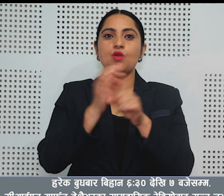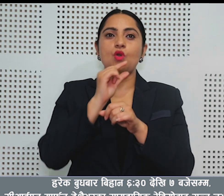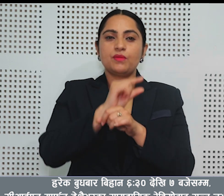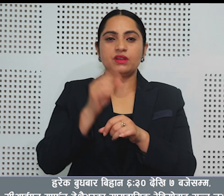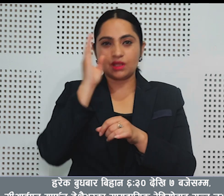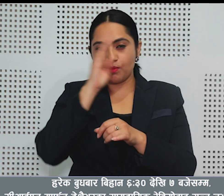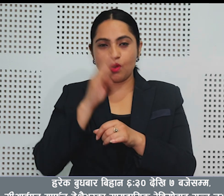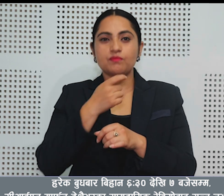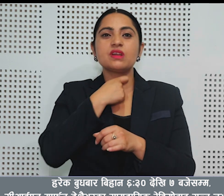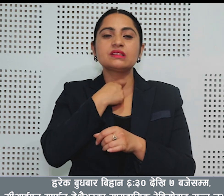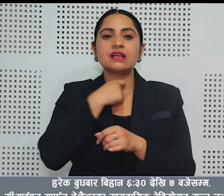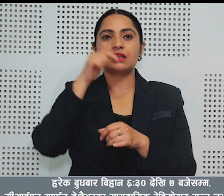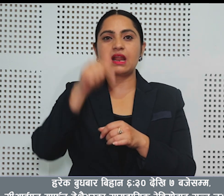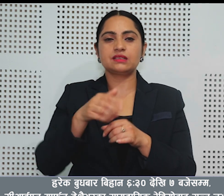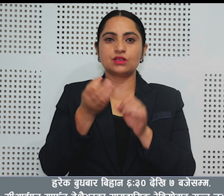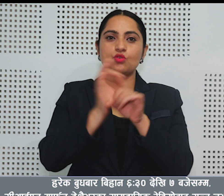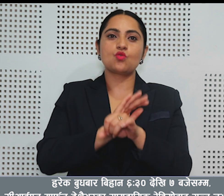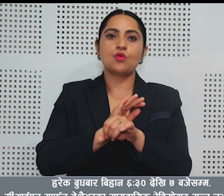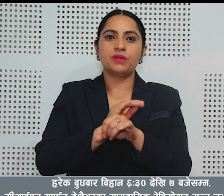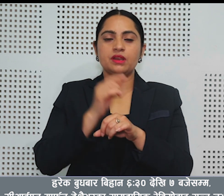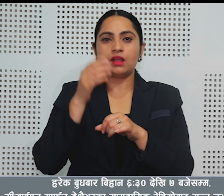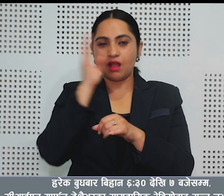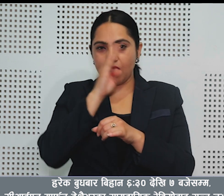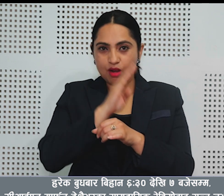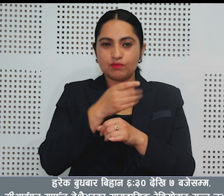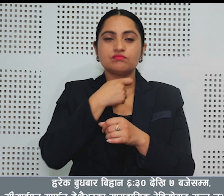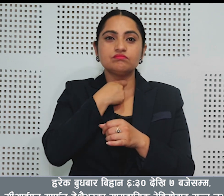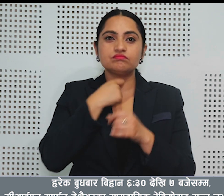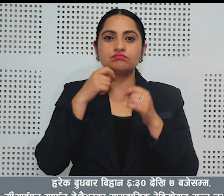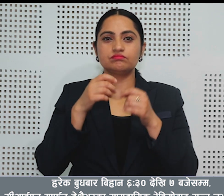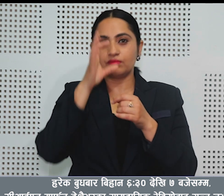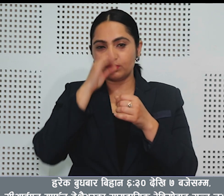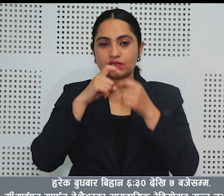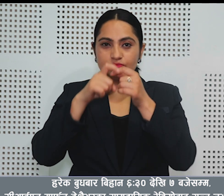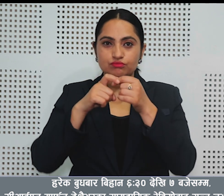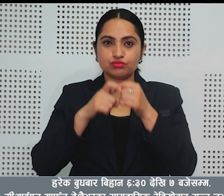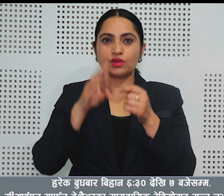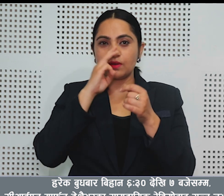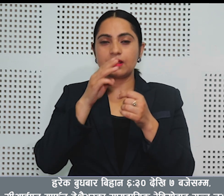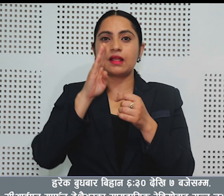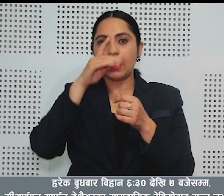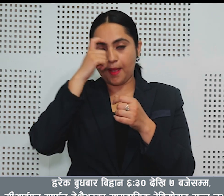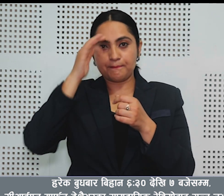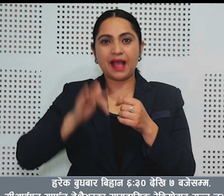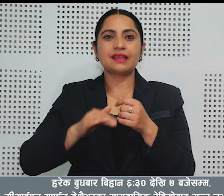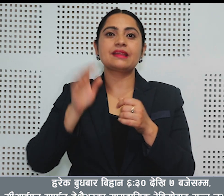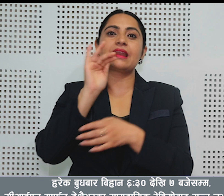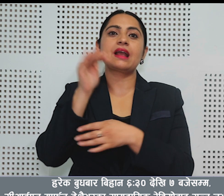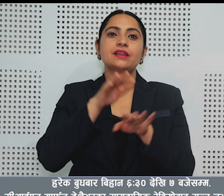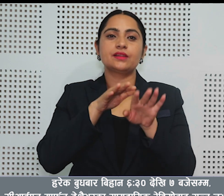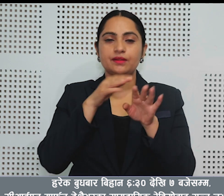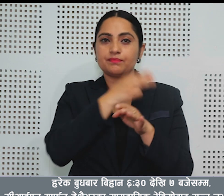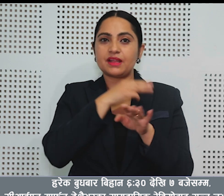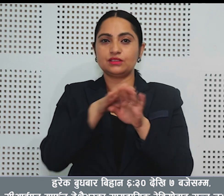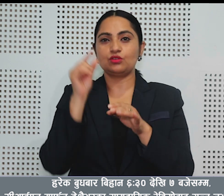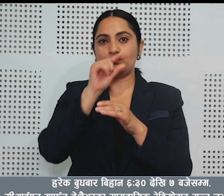बारेको भ्रम र यथार्थ। आजको कोभिड बारेमा भ्रम र यथार्थ विज्ञसँगको सवाल जवाफमा बाँकेका नागरिकको सवाललाई